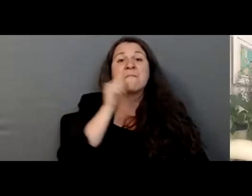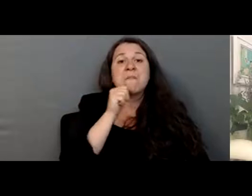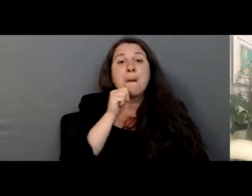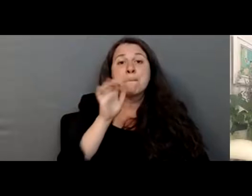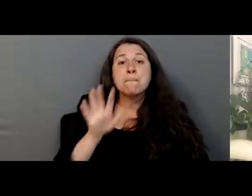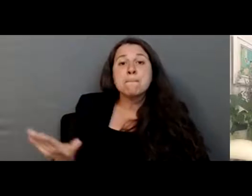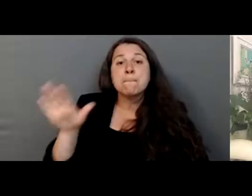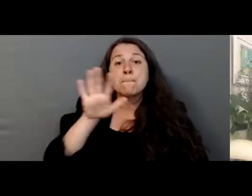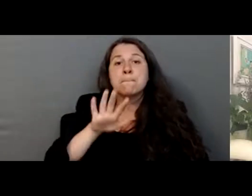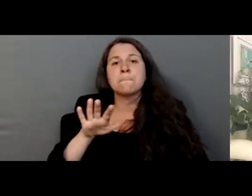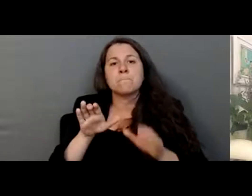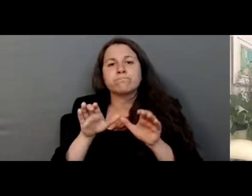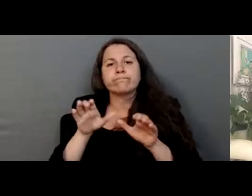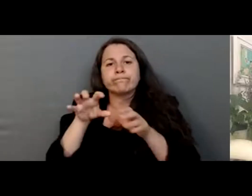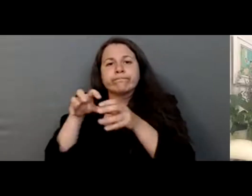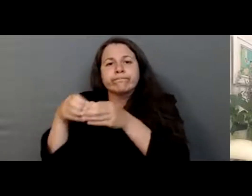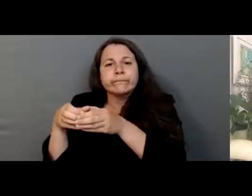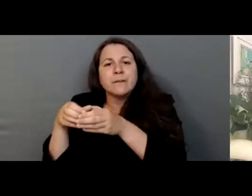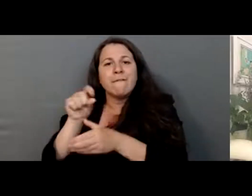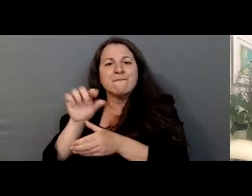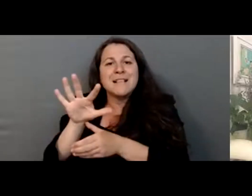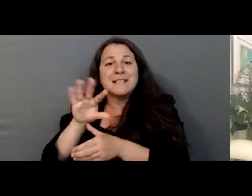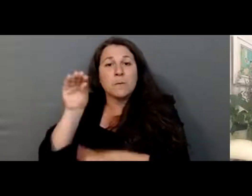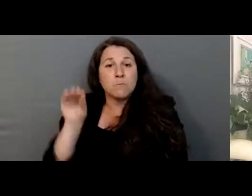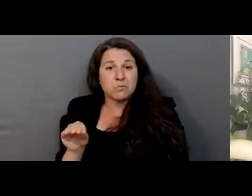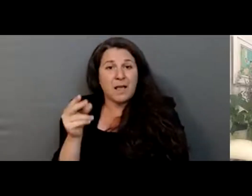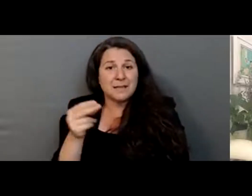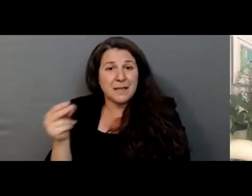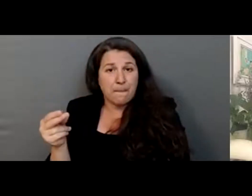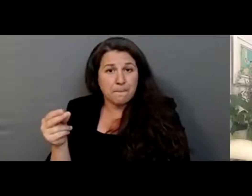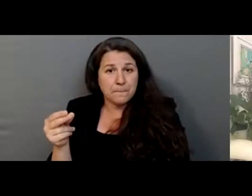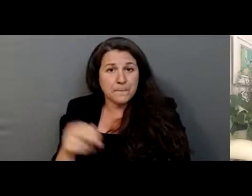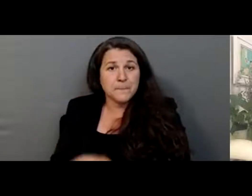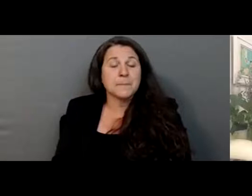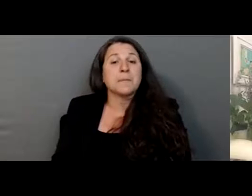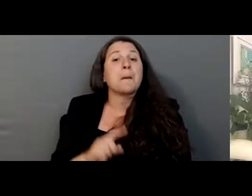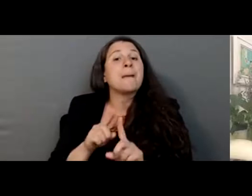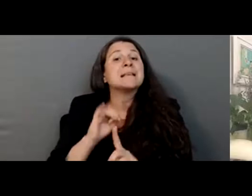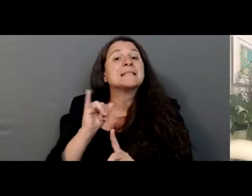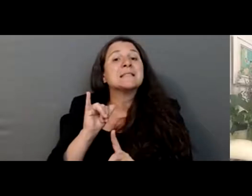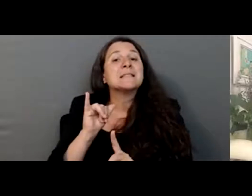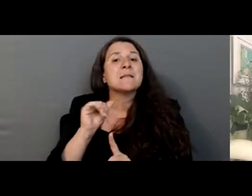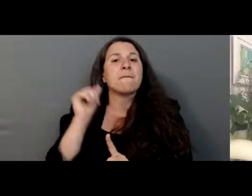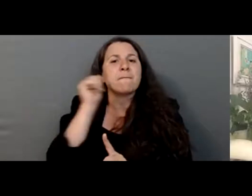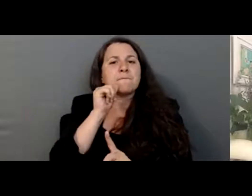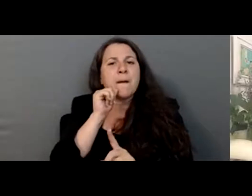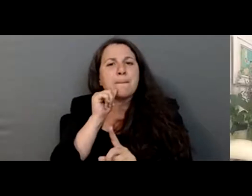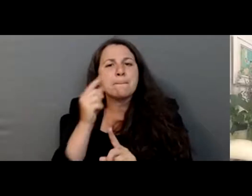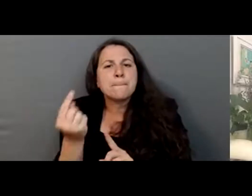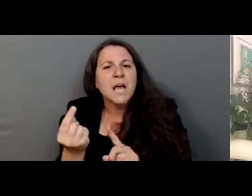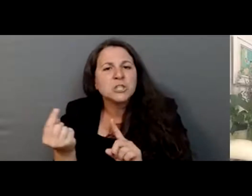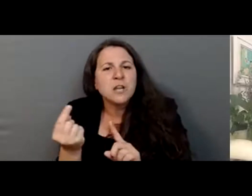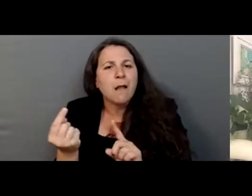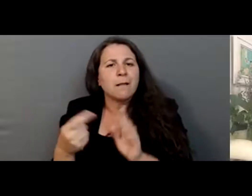ont un handicap. Ce pourcentage-là augmente quand on parle de femmes plus marginalisées, que ce soit des femmes autochtones, des femmes